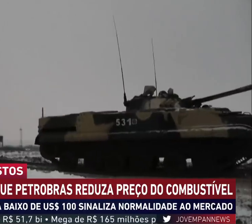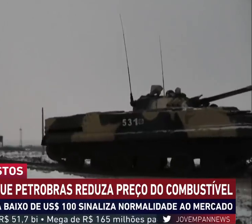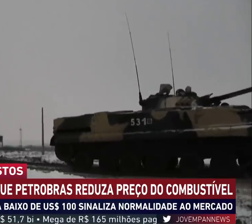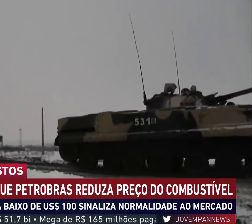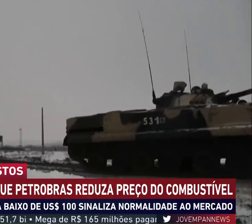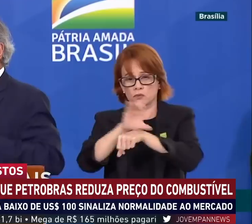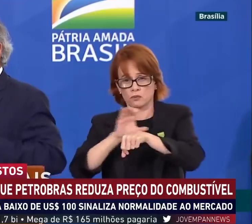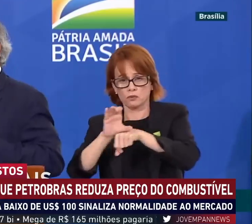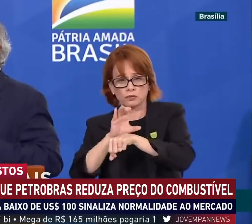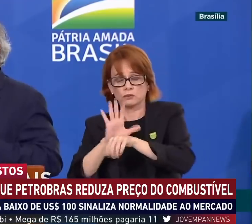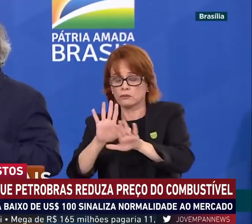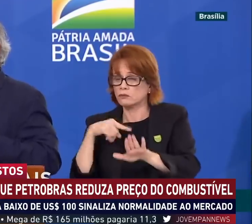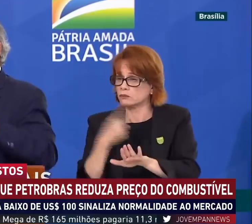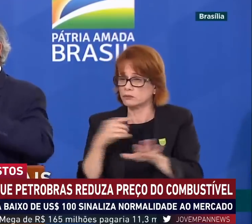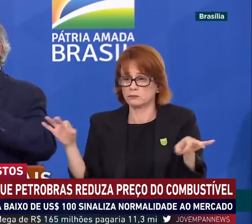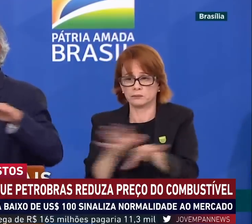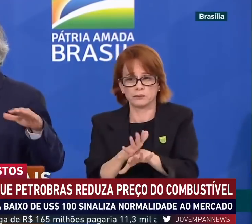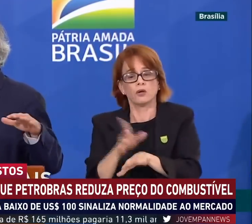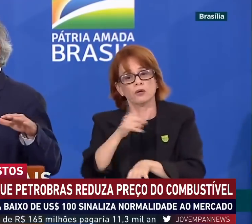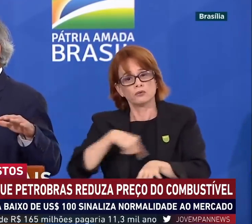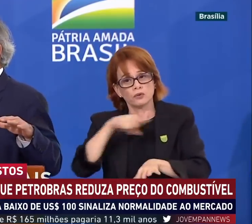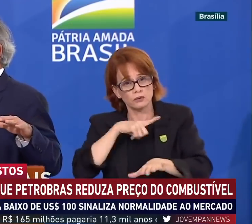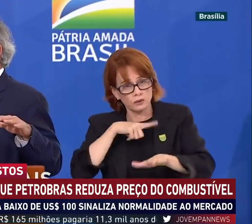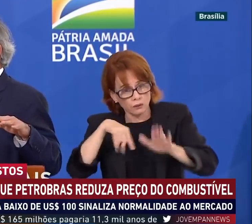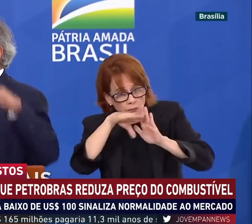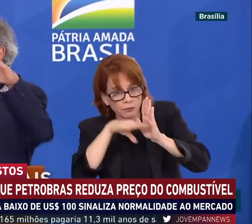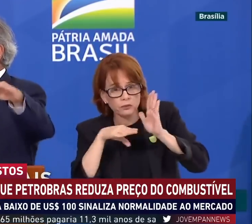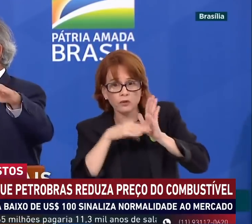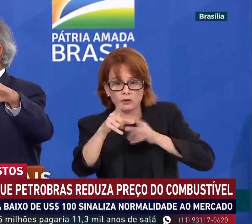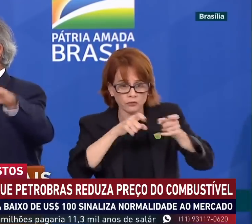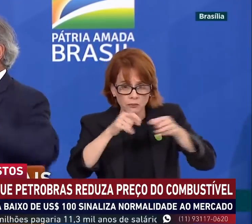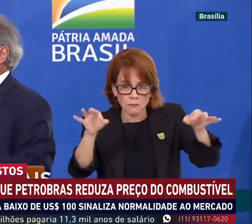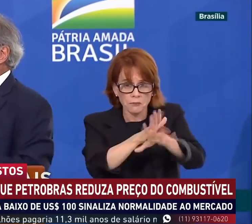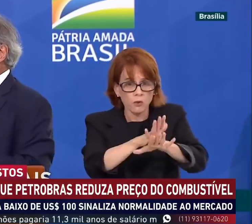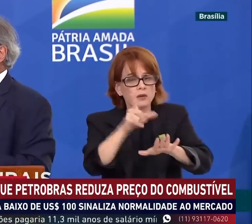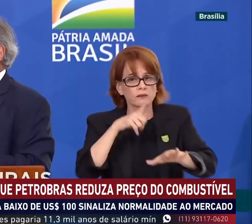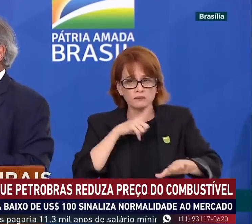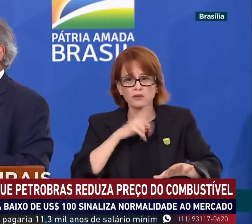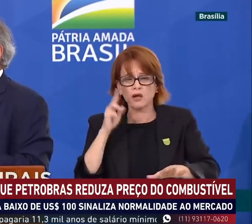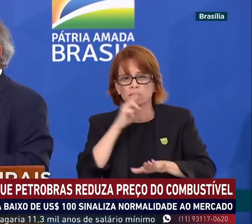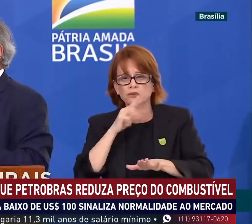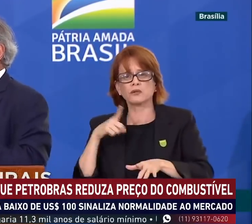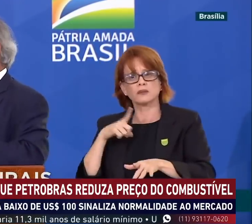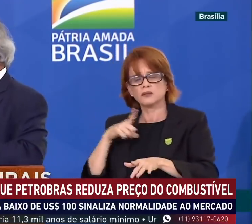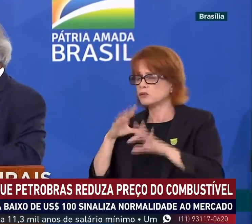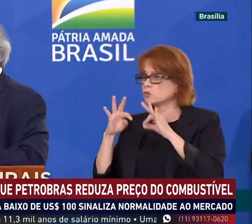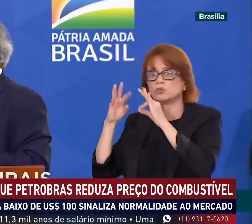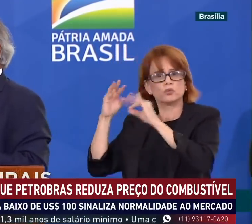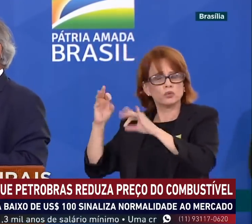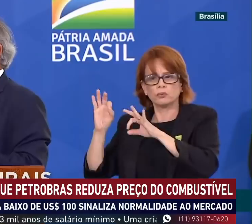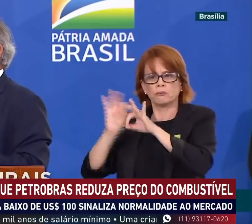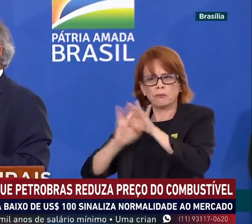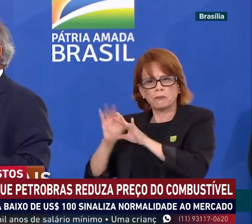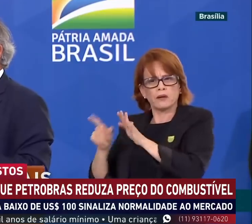investimentos são pronto nós temos um protocolo de guerra todo preparado matemateca emergencial nós temos um botão de emergência nós